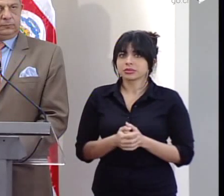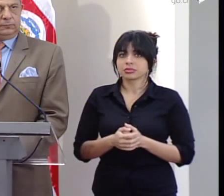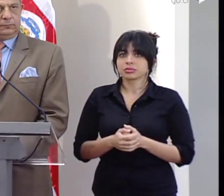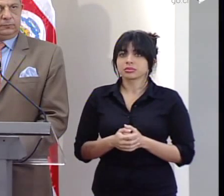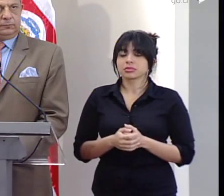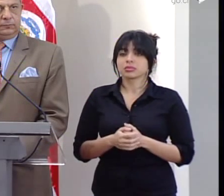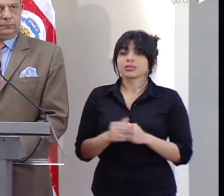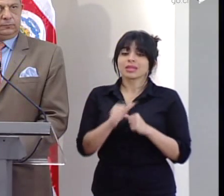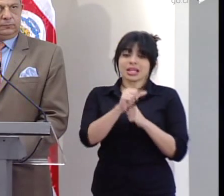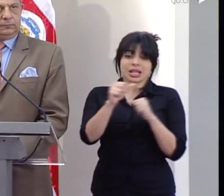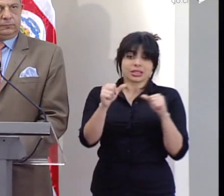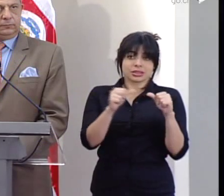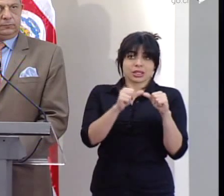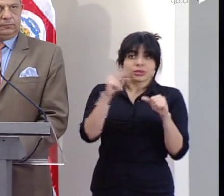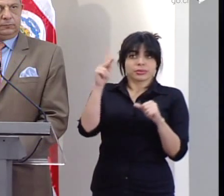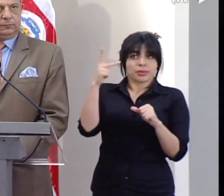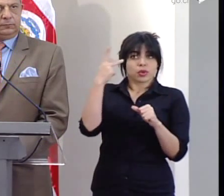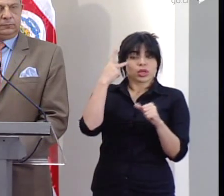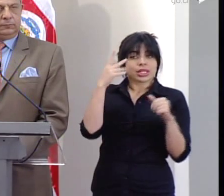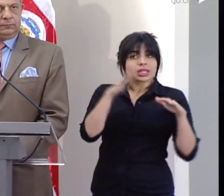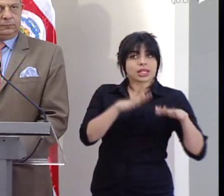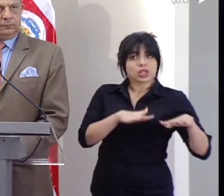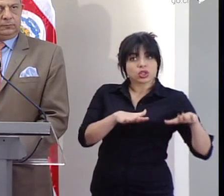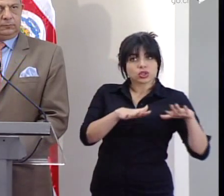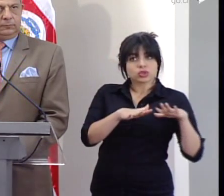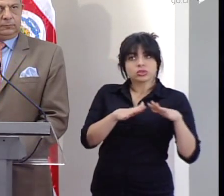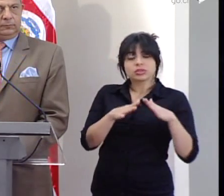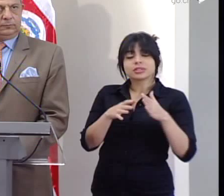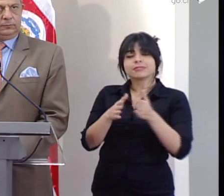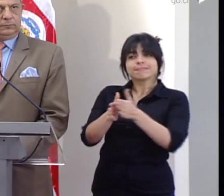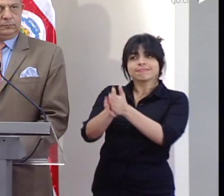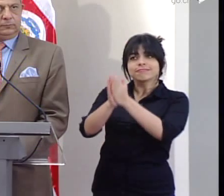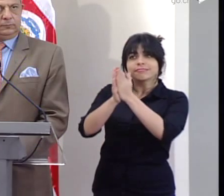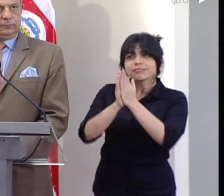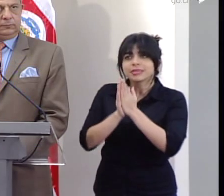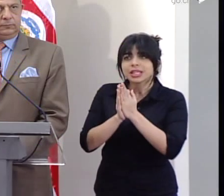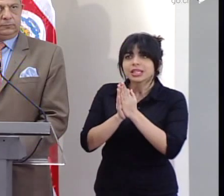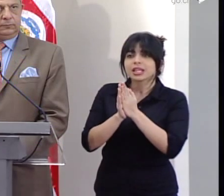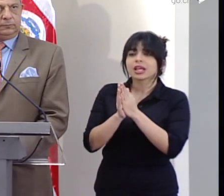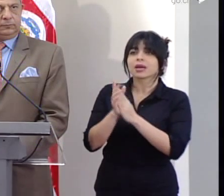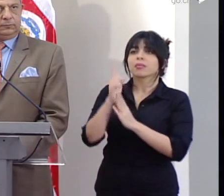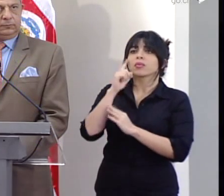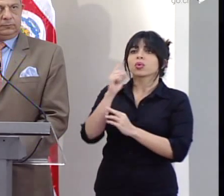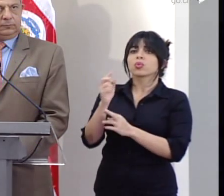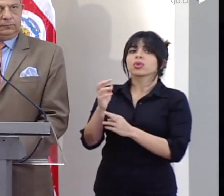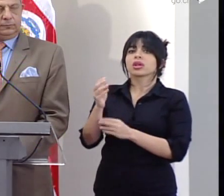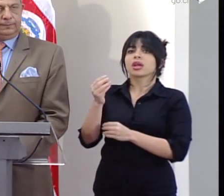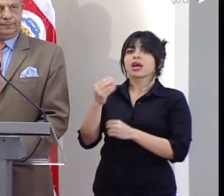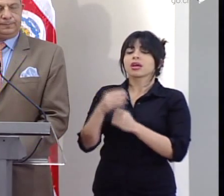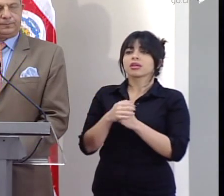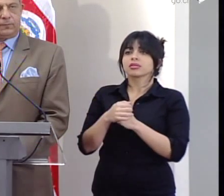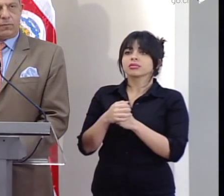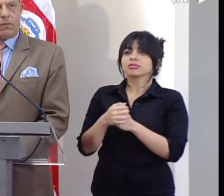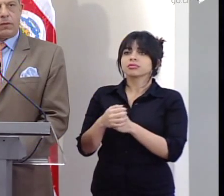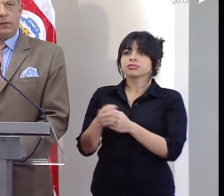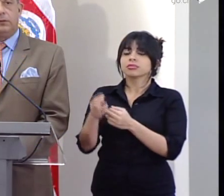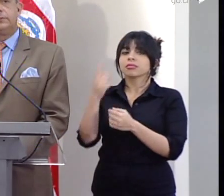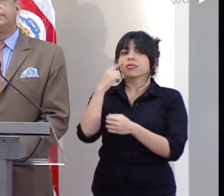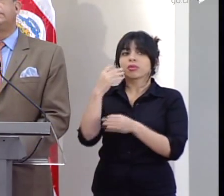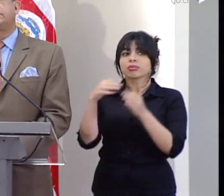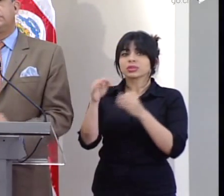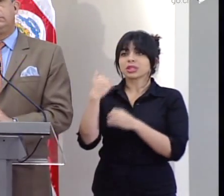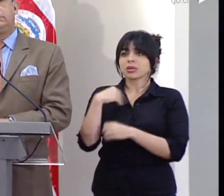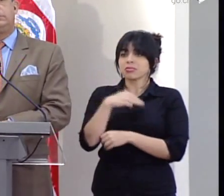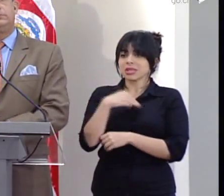Los sectores políticos claman por una remoción al ministro de la